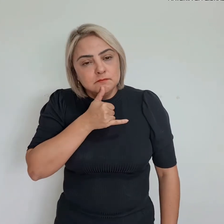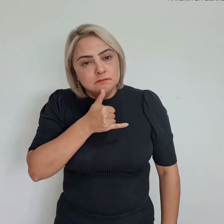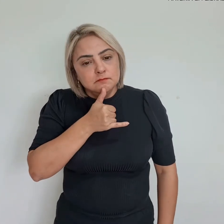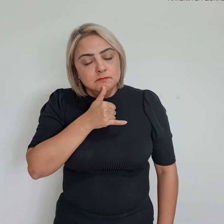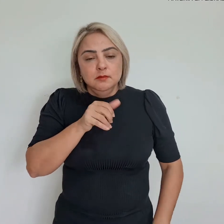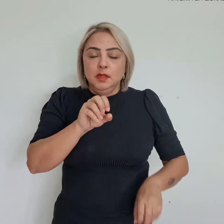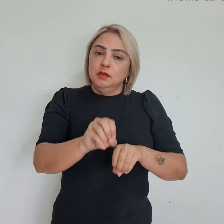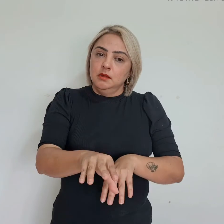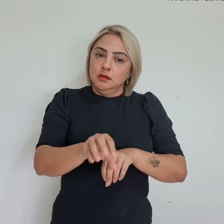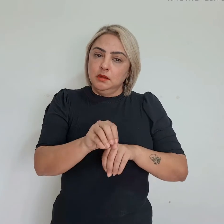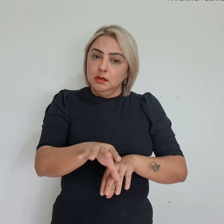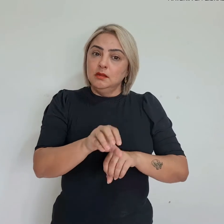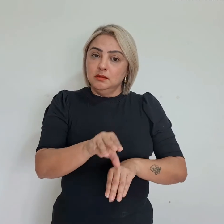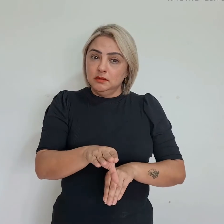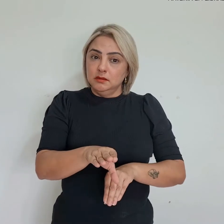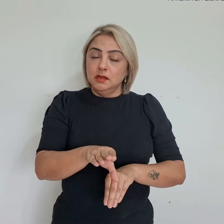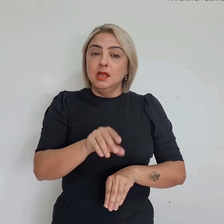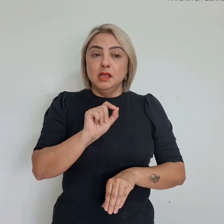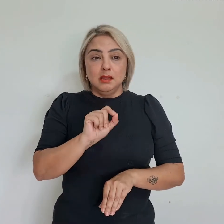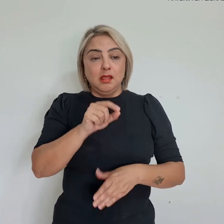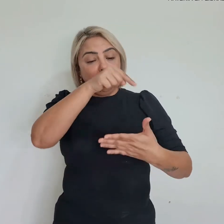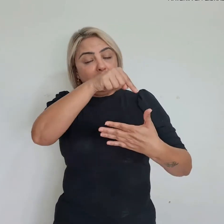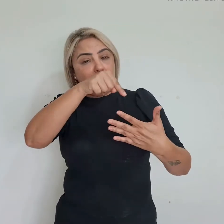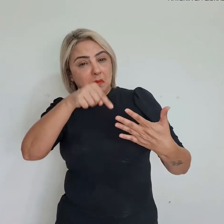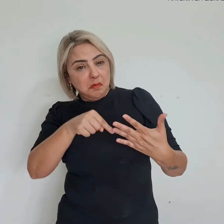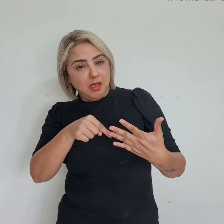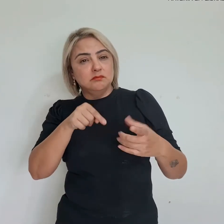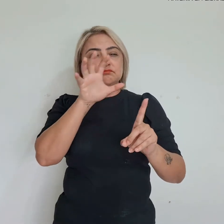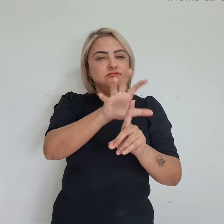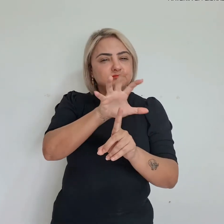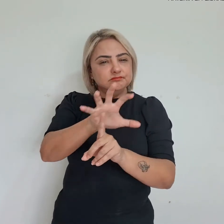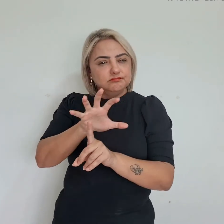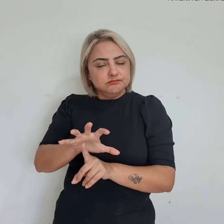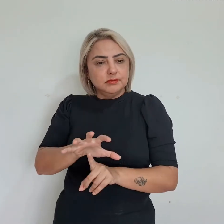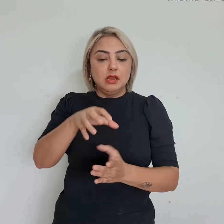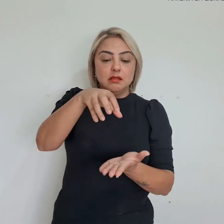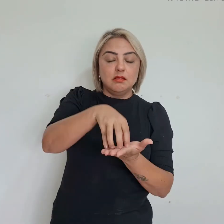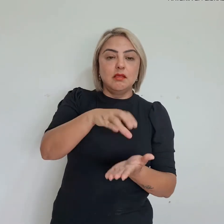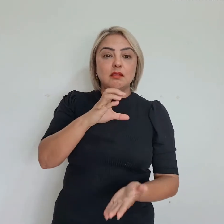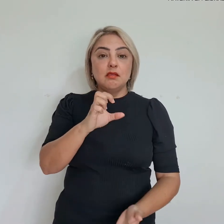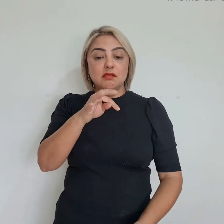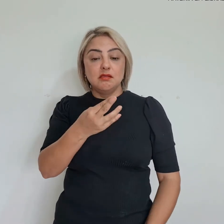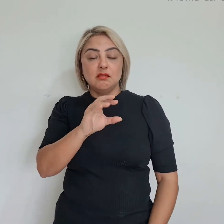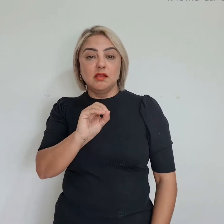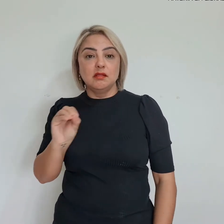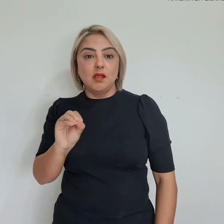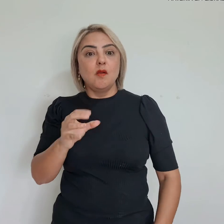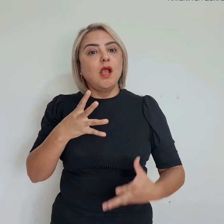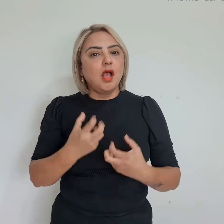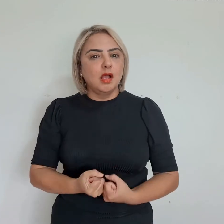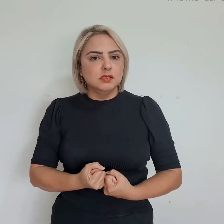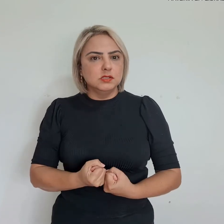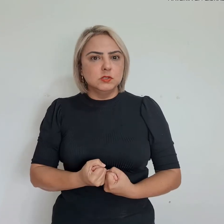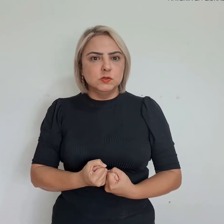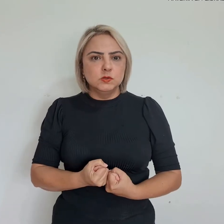Infelizmente, a educação está entre os alvos de ataques desse centrão que assume de forma